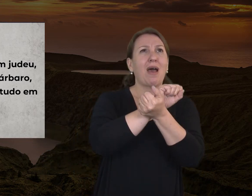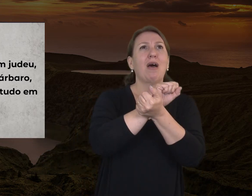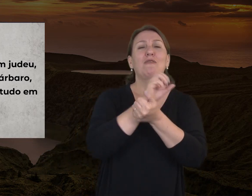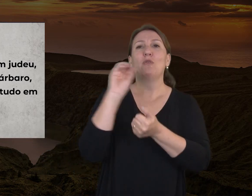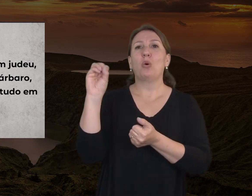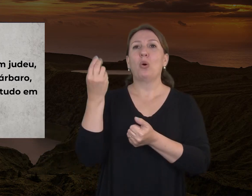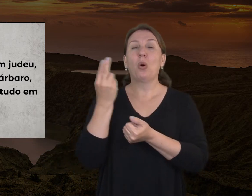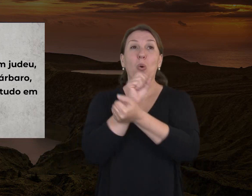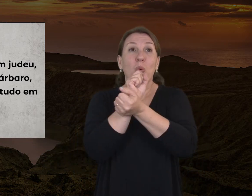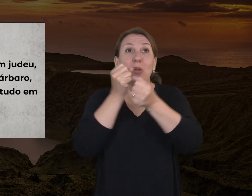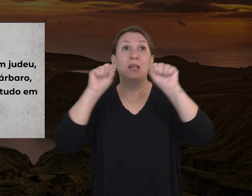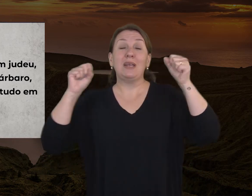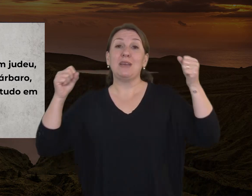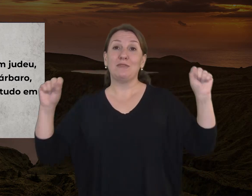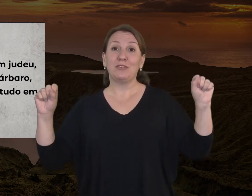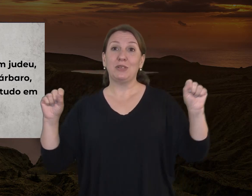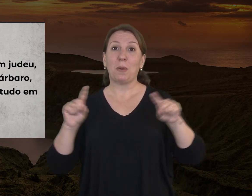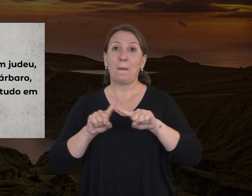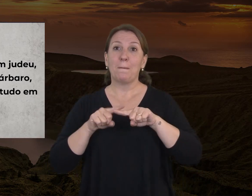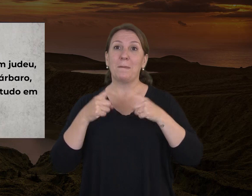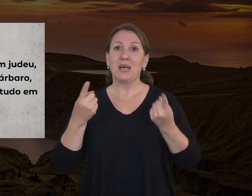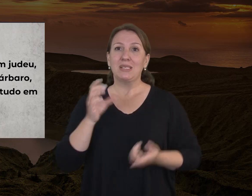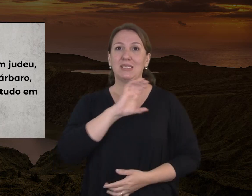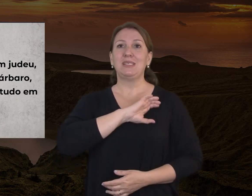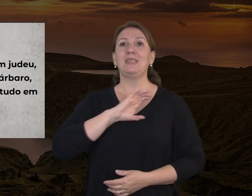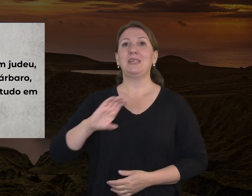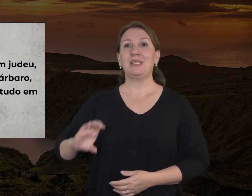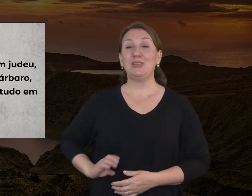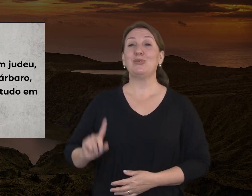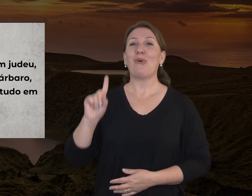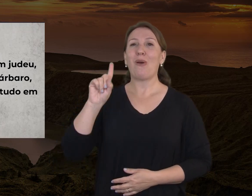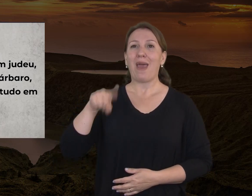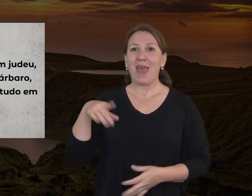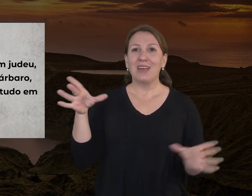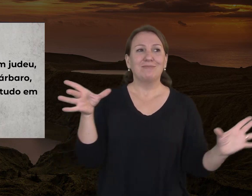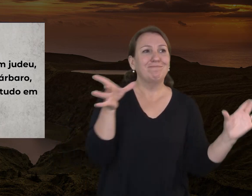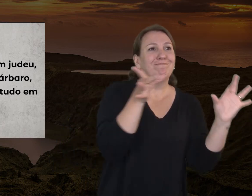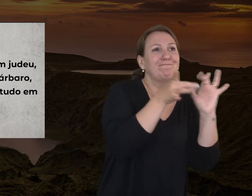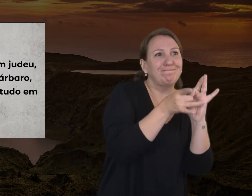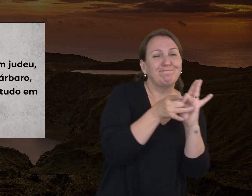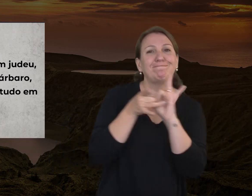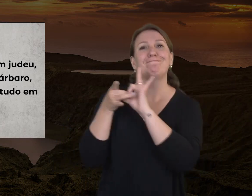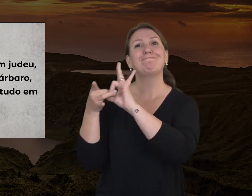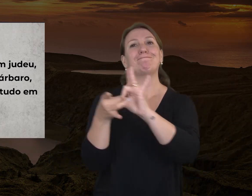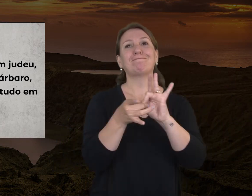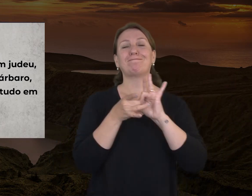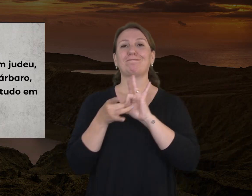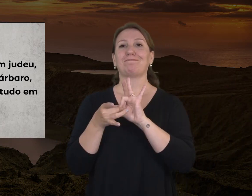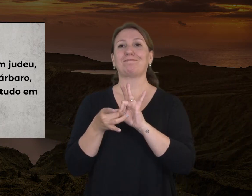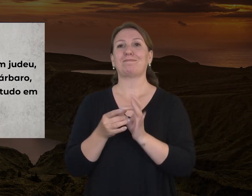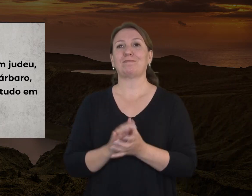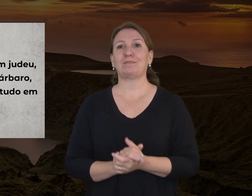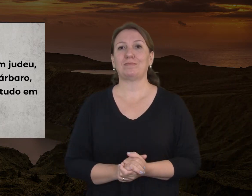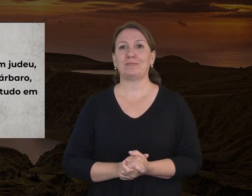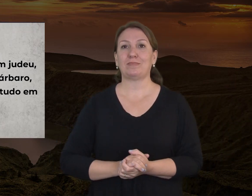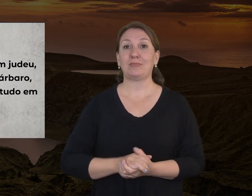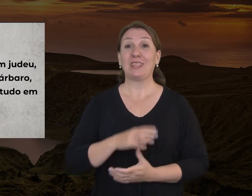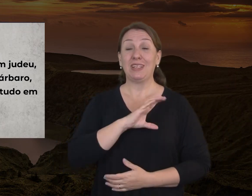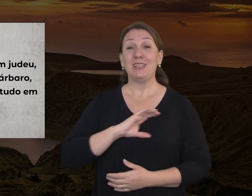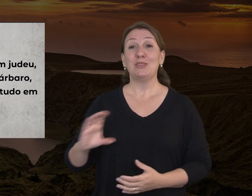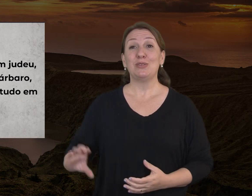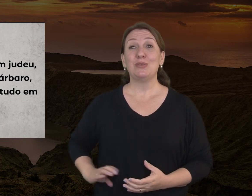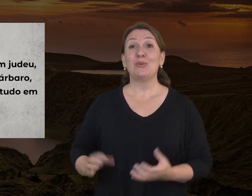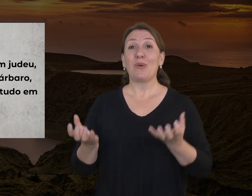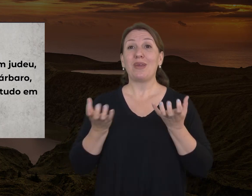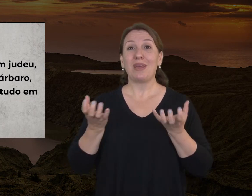Cristo é tudo e em todos. Cristo, Ele quer ser tudo em você. Ele